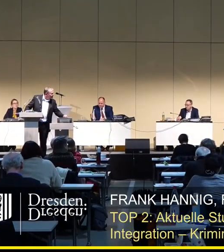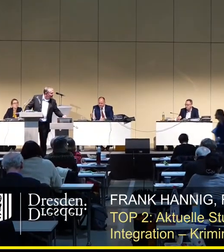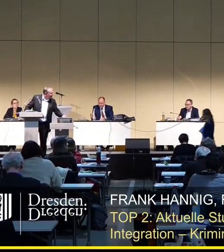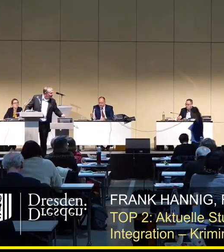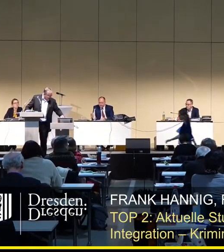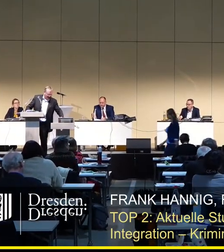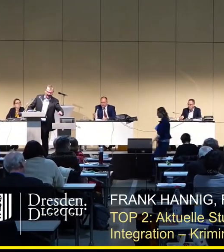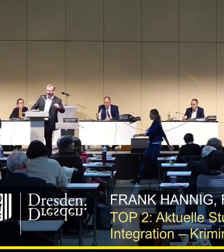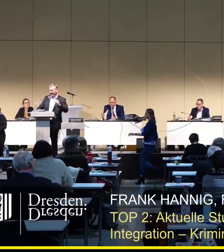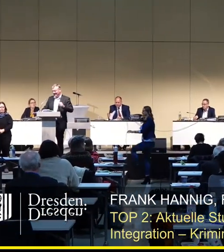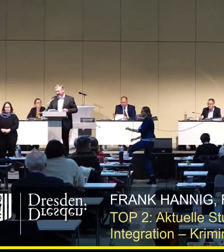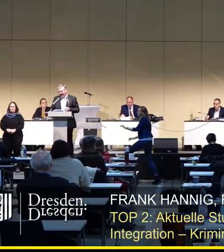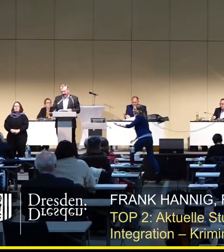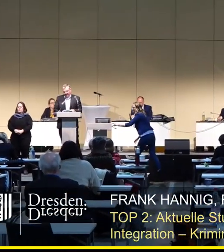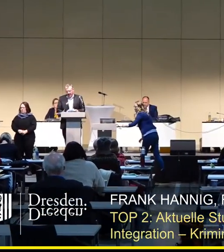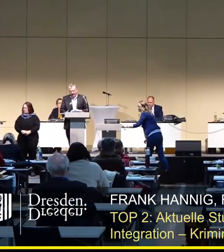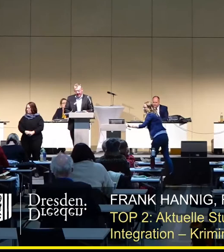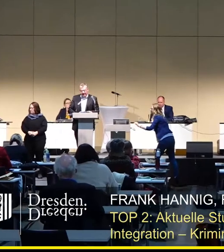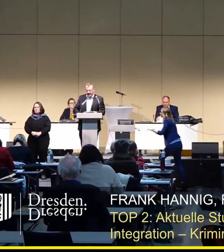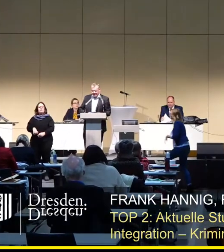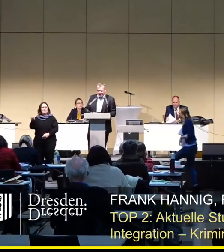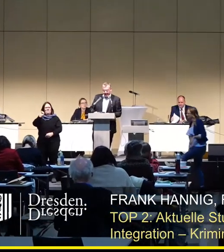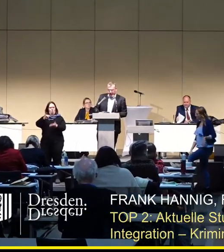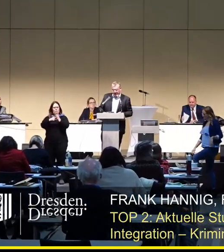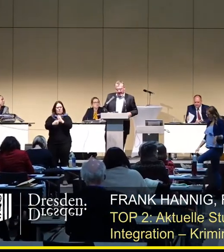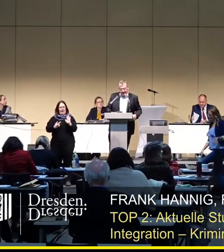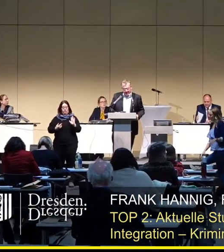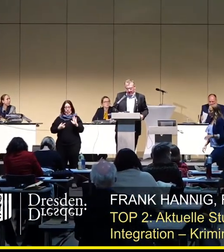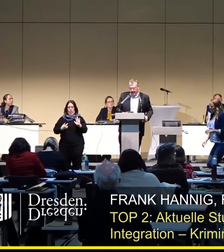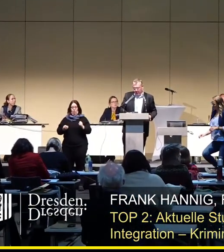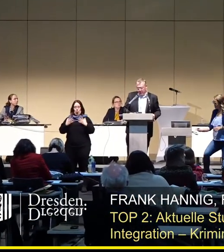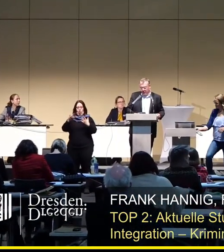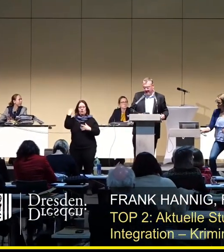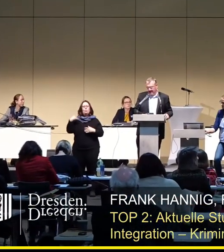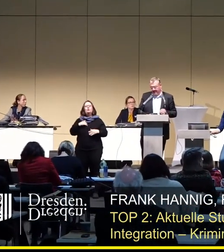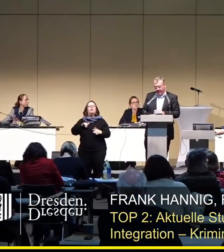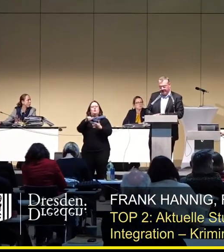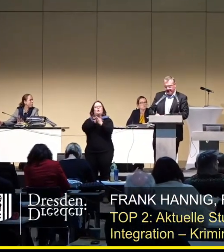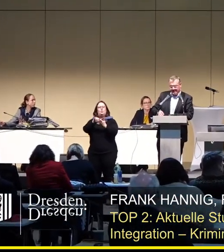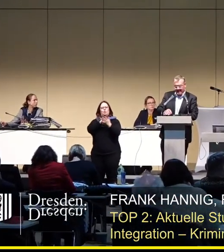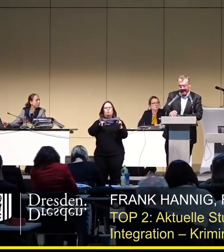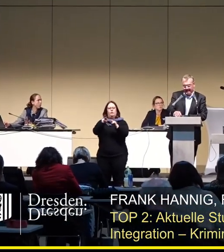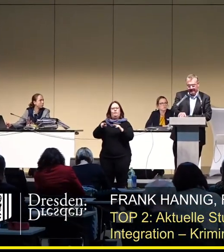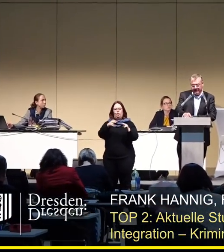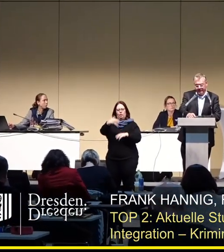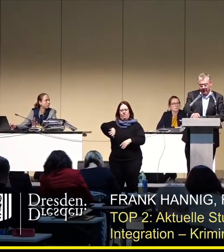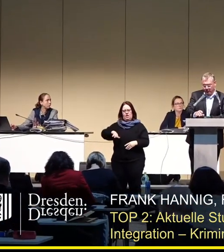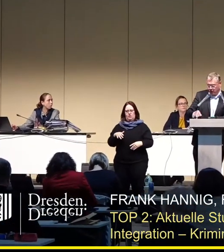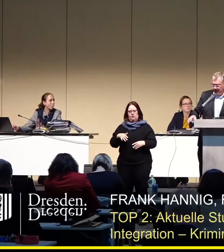ist... Es ist wieder aus. Warum zeige ich Ihnen das? Das ist ganz schön erschreckend. Das ist ein Video, das auf YouTube kursierte und